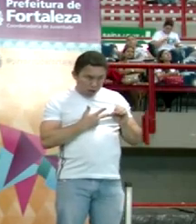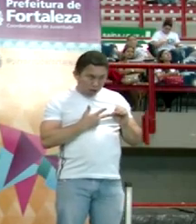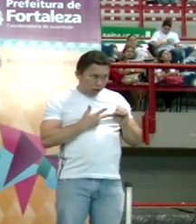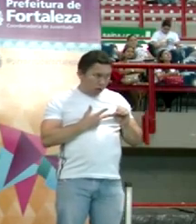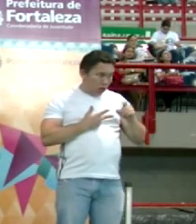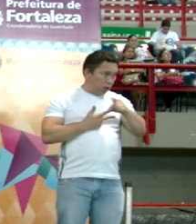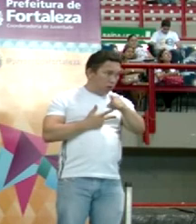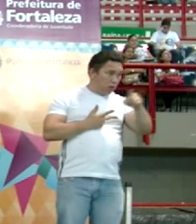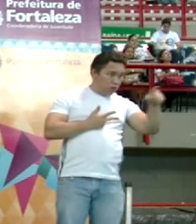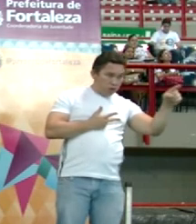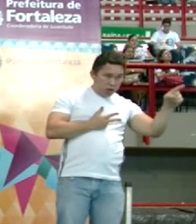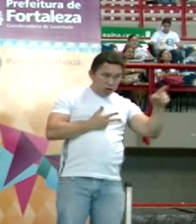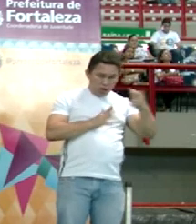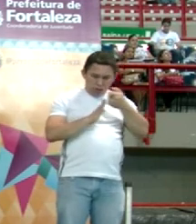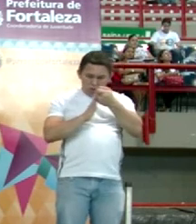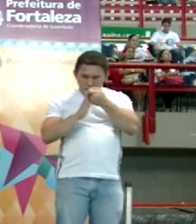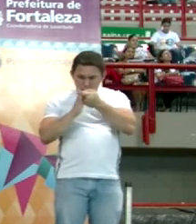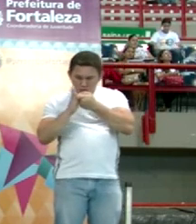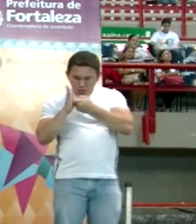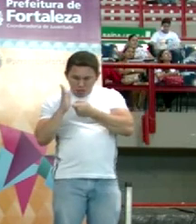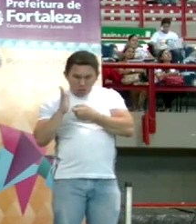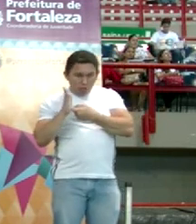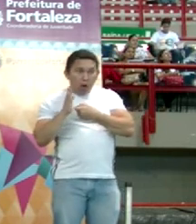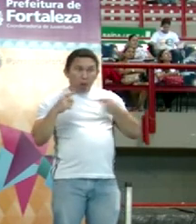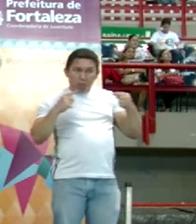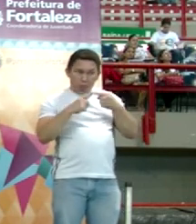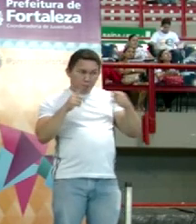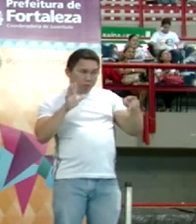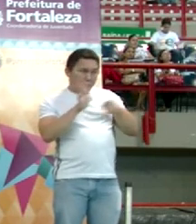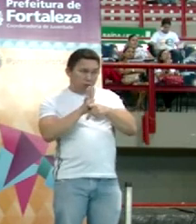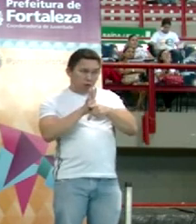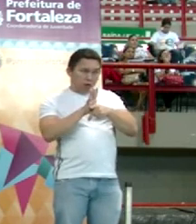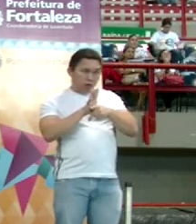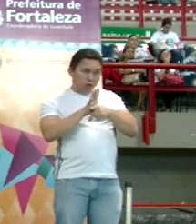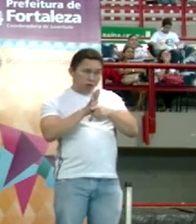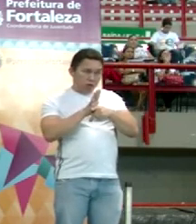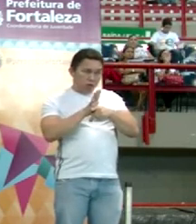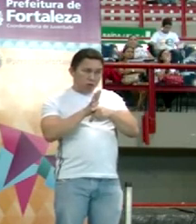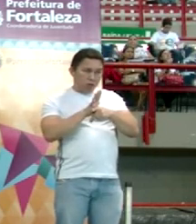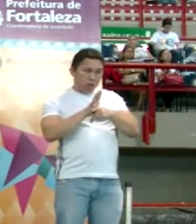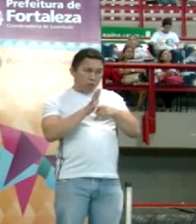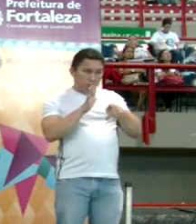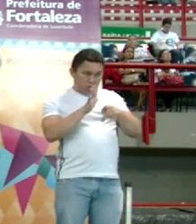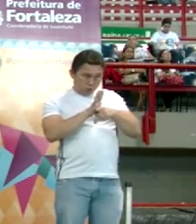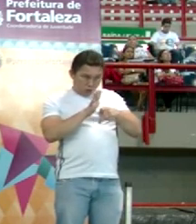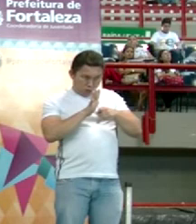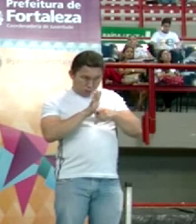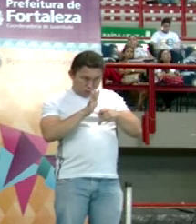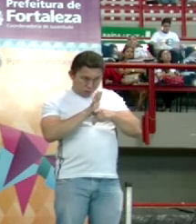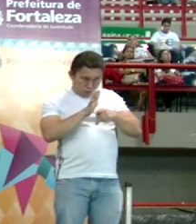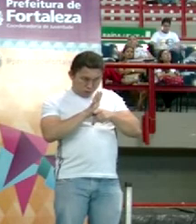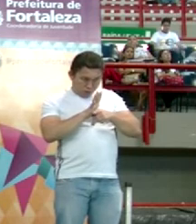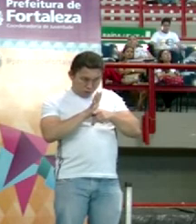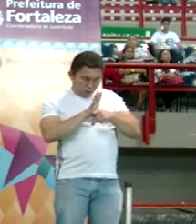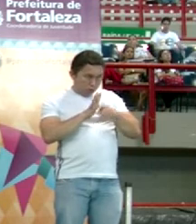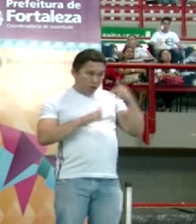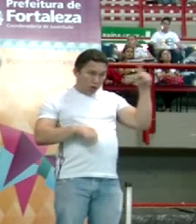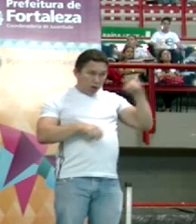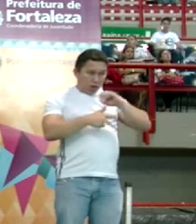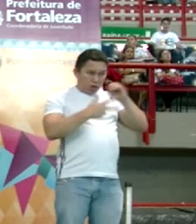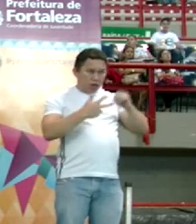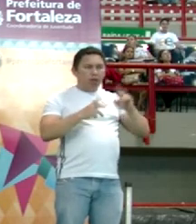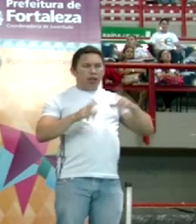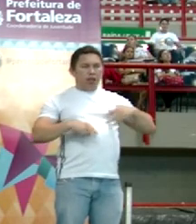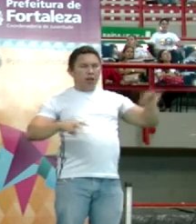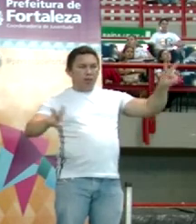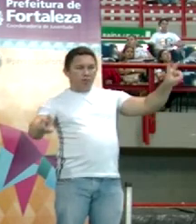alguém aqui numa redação, no estilo do Enem, já pôs palavra entre aspas? Já.